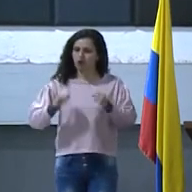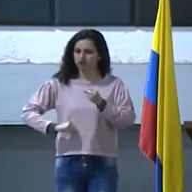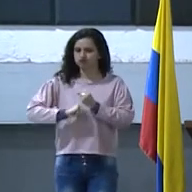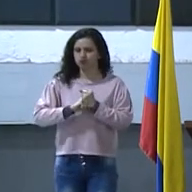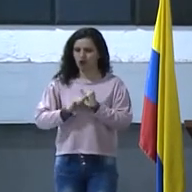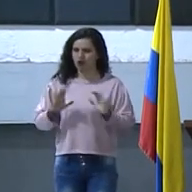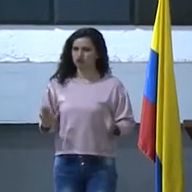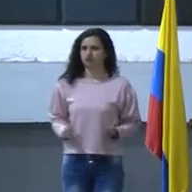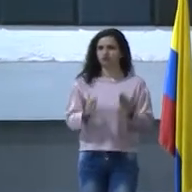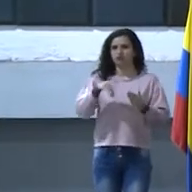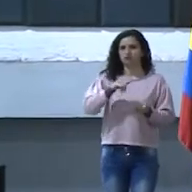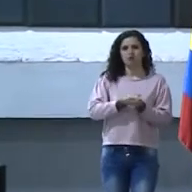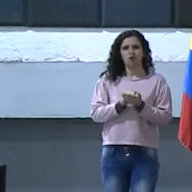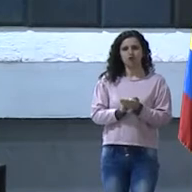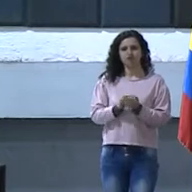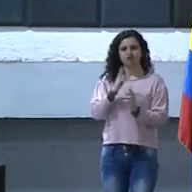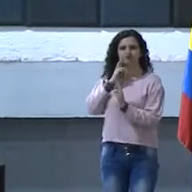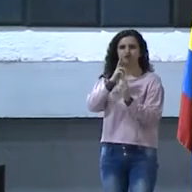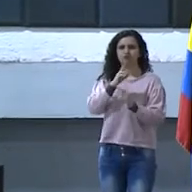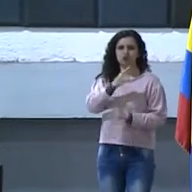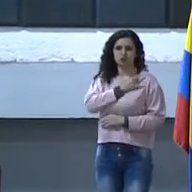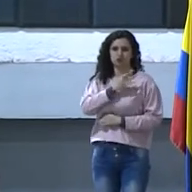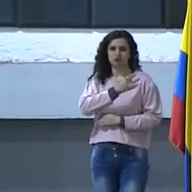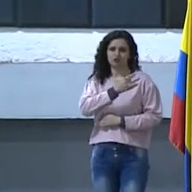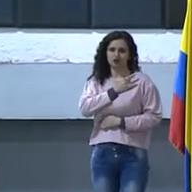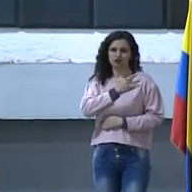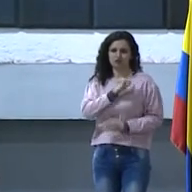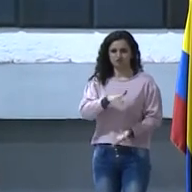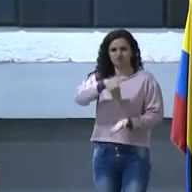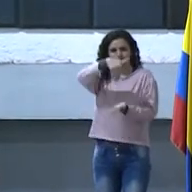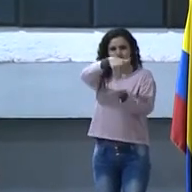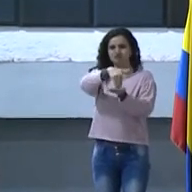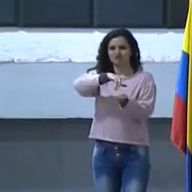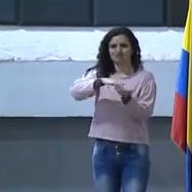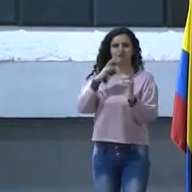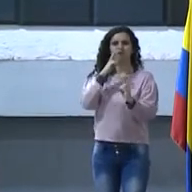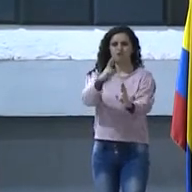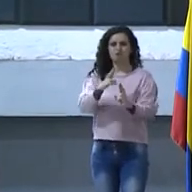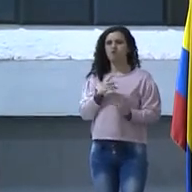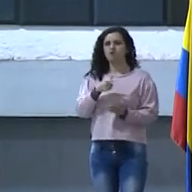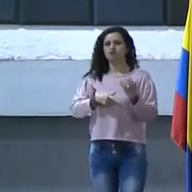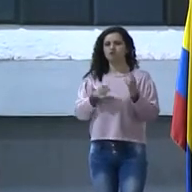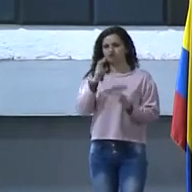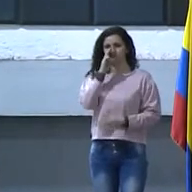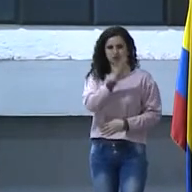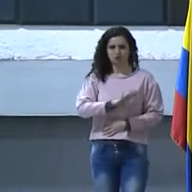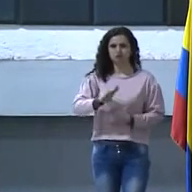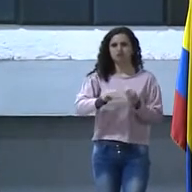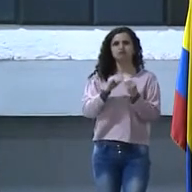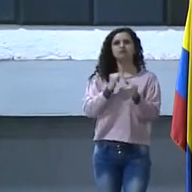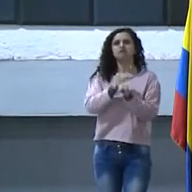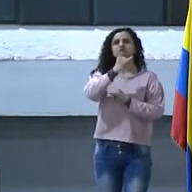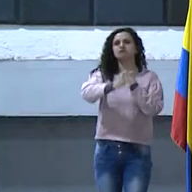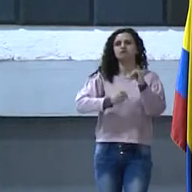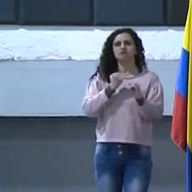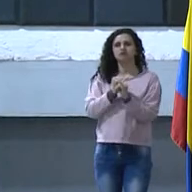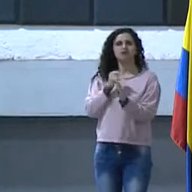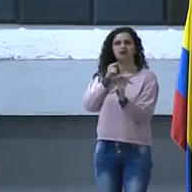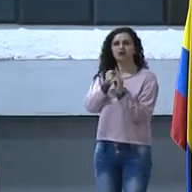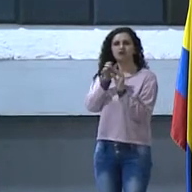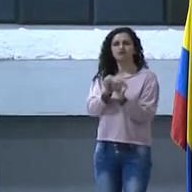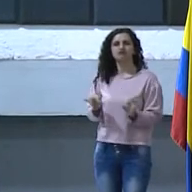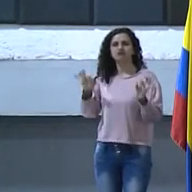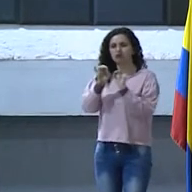posicionamiento de la universidad pedagógica nacional como referente nacional e internacional en la formación de